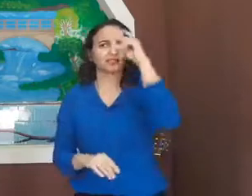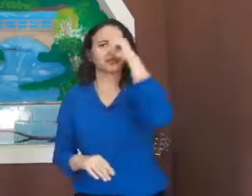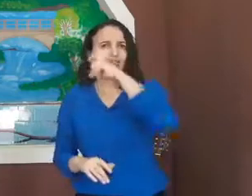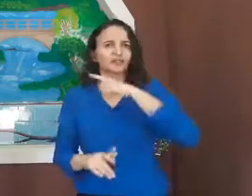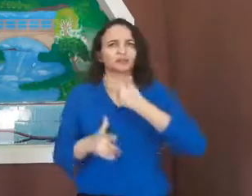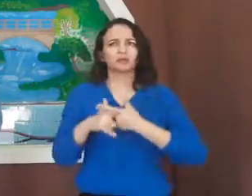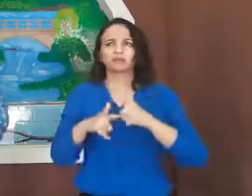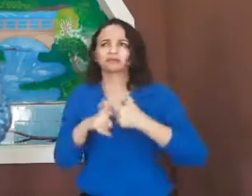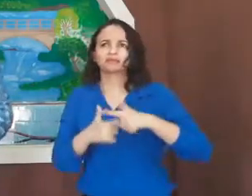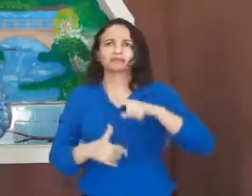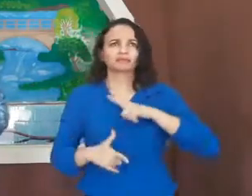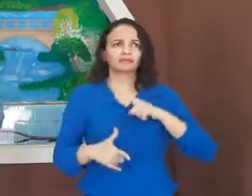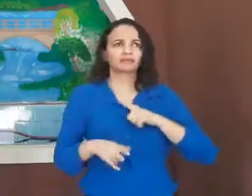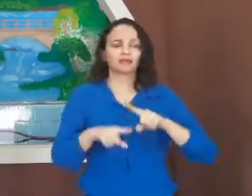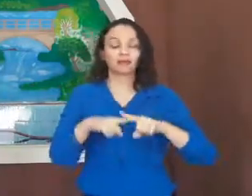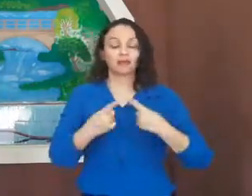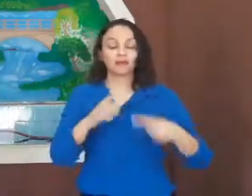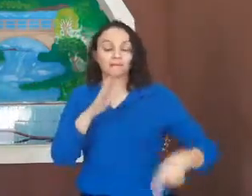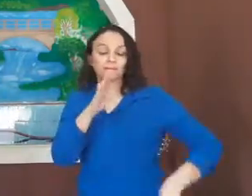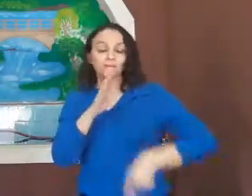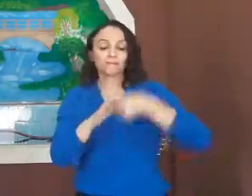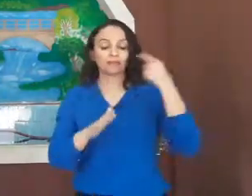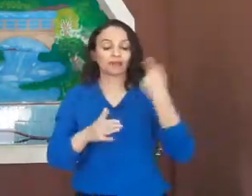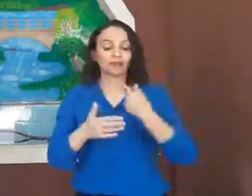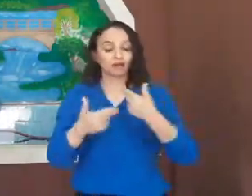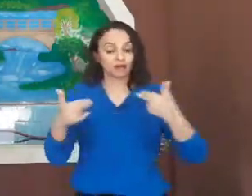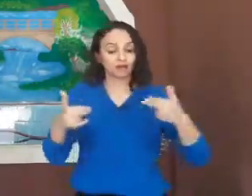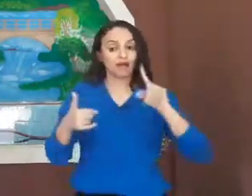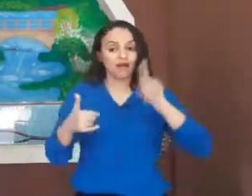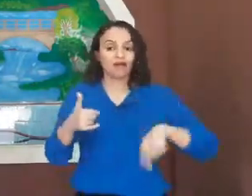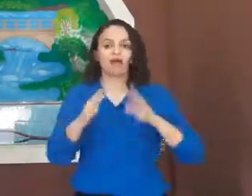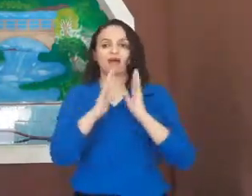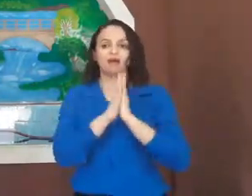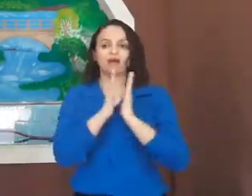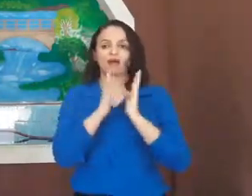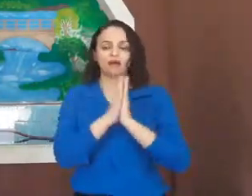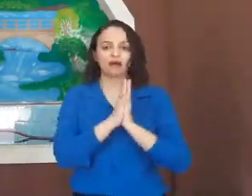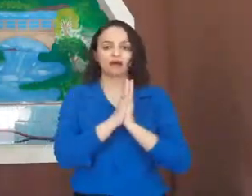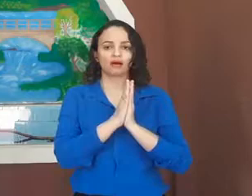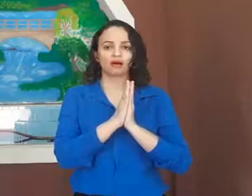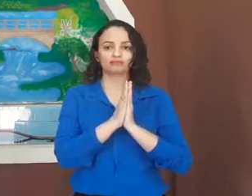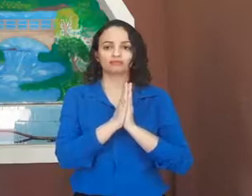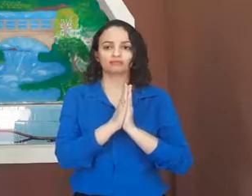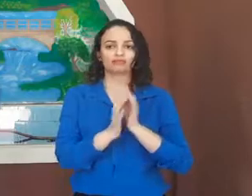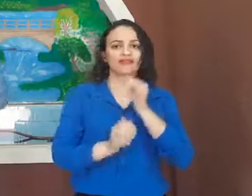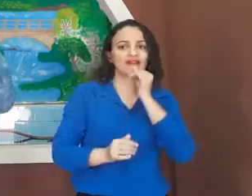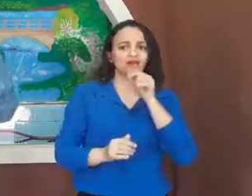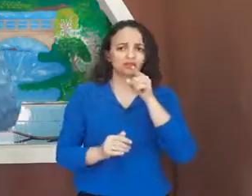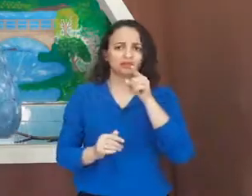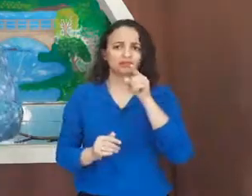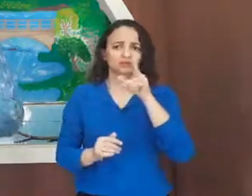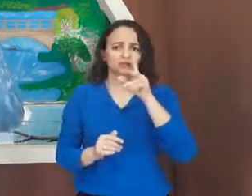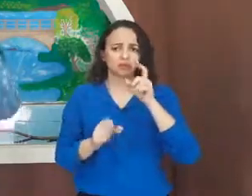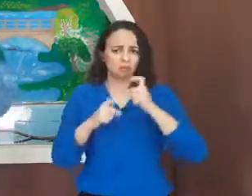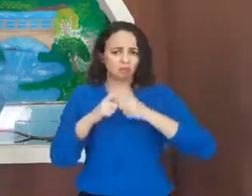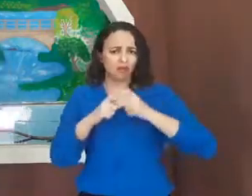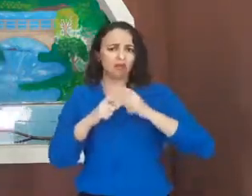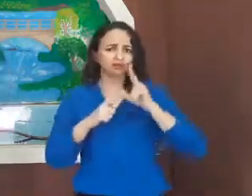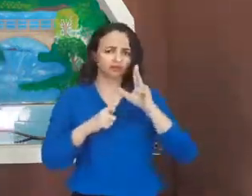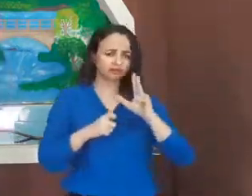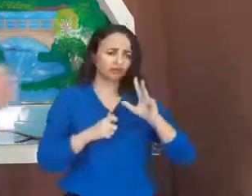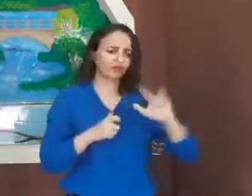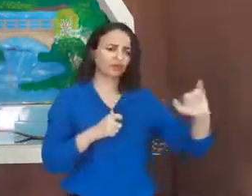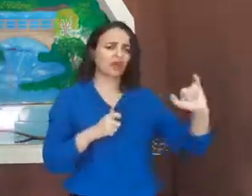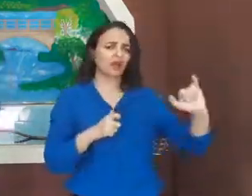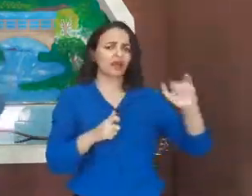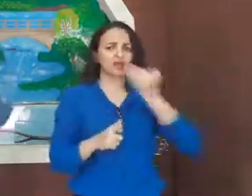que procuramos. Eu não estou falando aqui que você não deve procurar, por exemplo, médico, ajuda, companheiros, tudo mais,